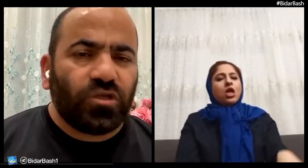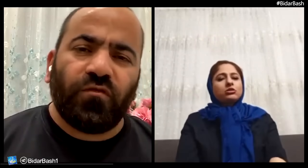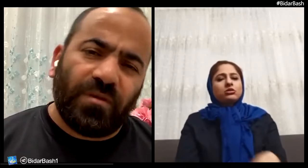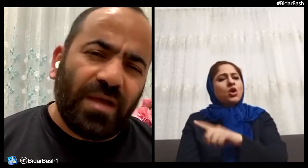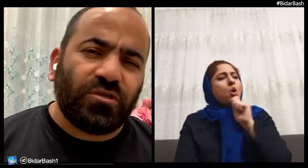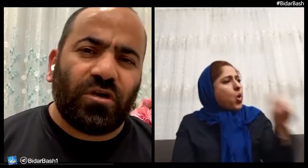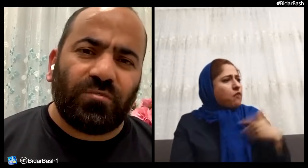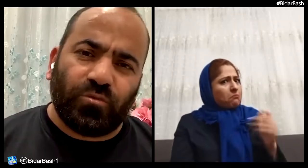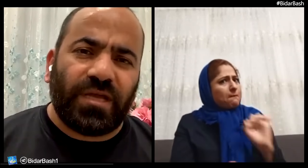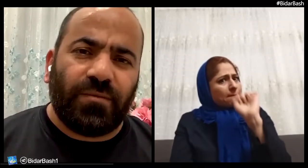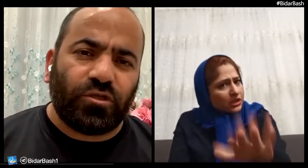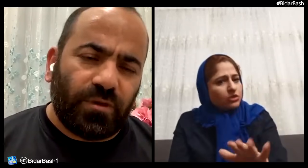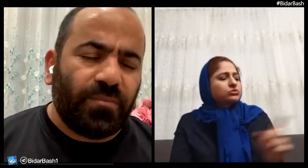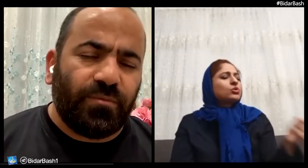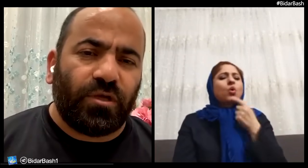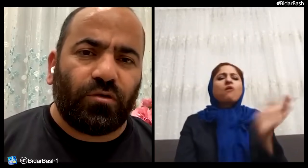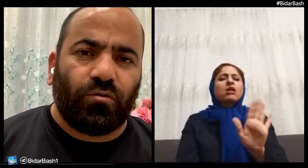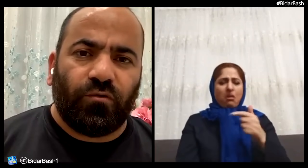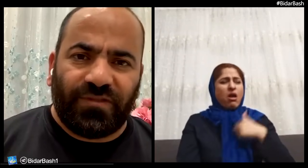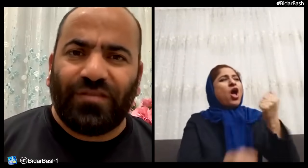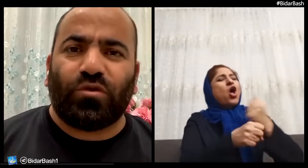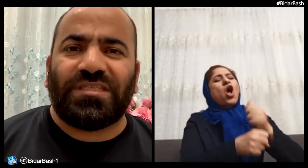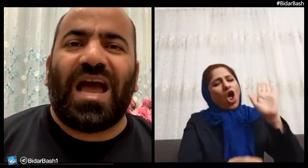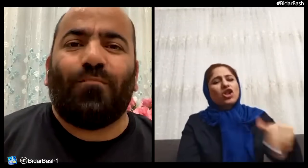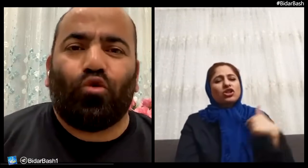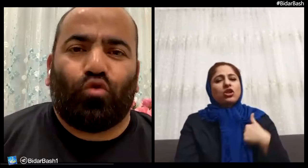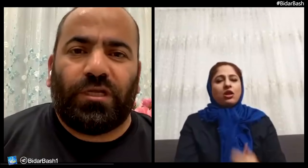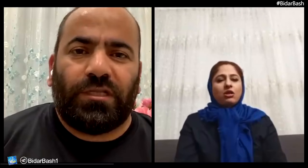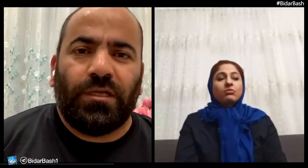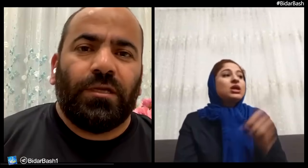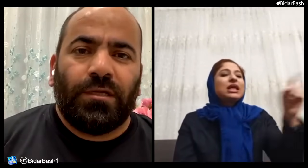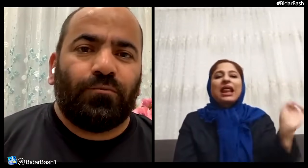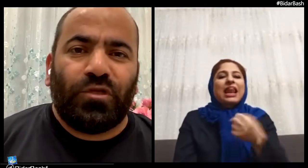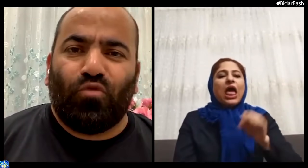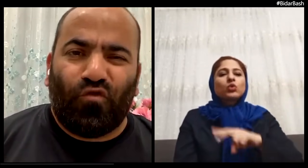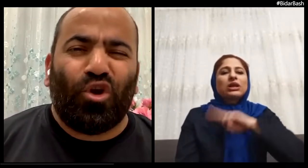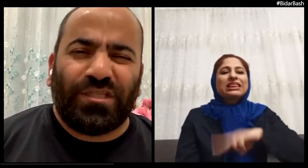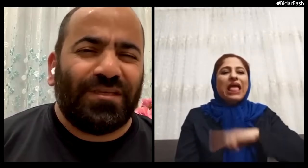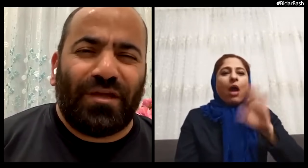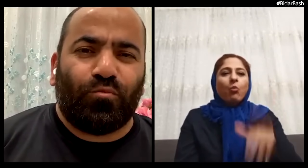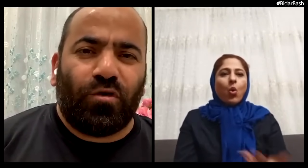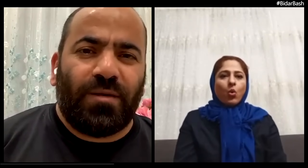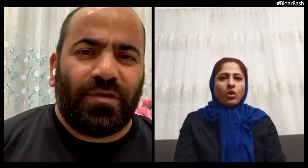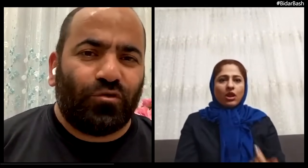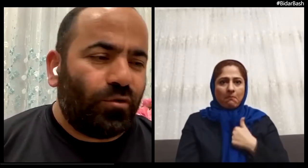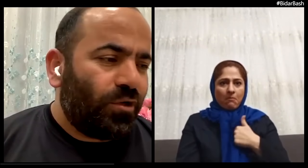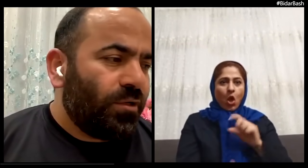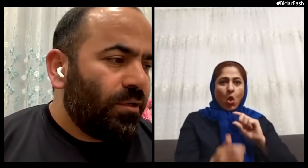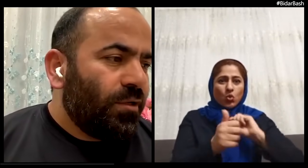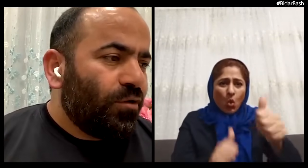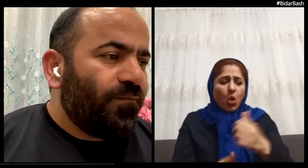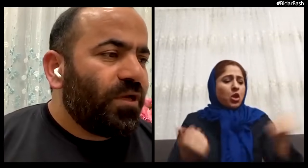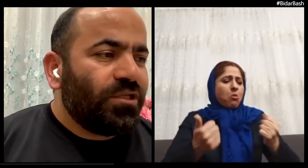تا فرانج. گفت نه من همجا کاری پیش اومده همینجا میرم، منو پیاده کن. گفت نتونست تحمل کنه این بی موالاتی منو با بیت